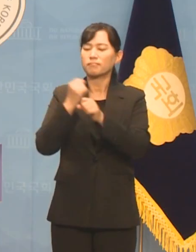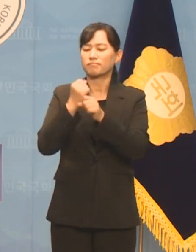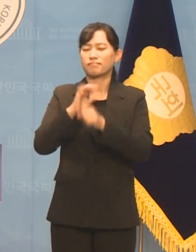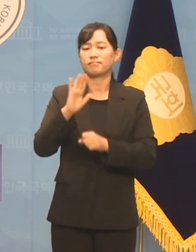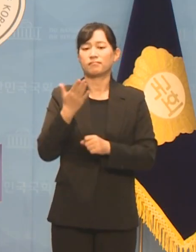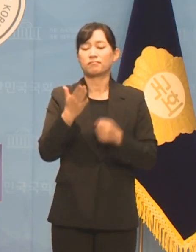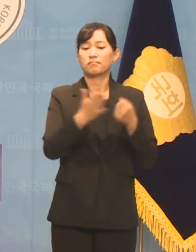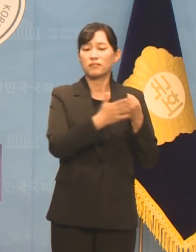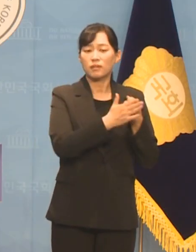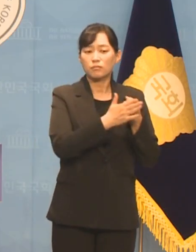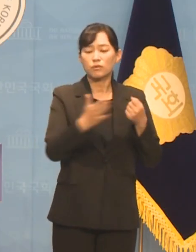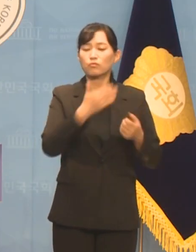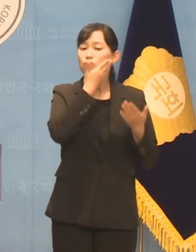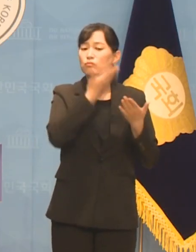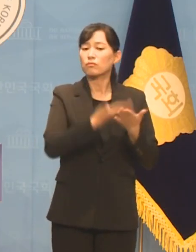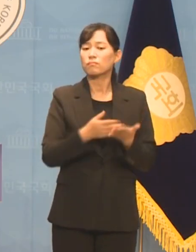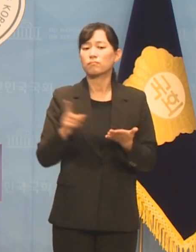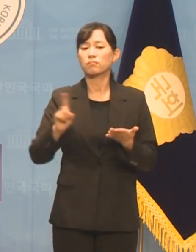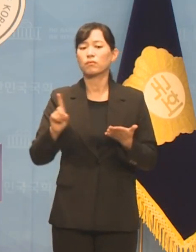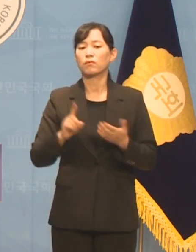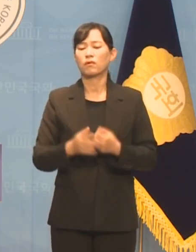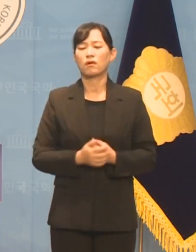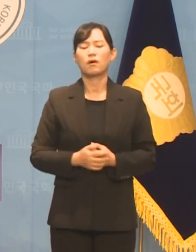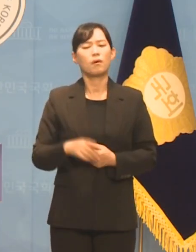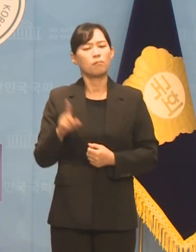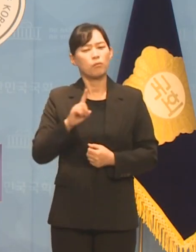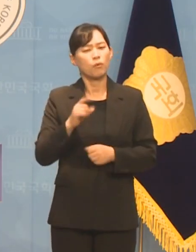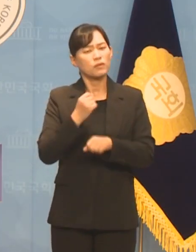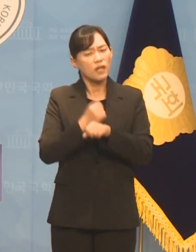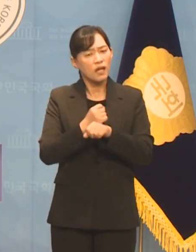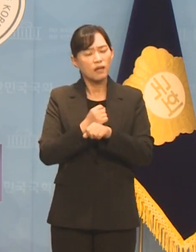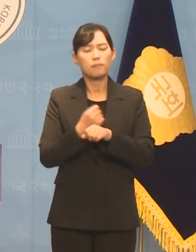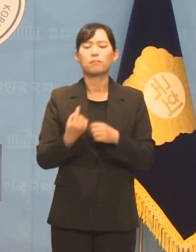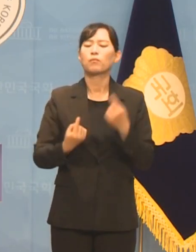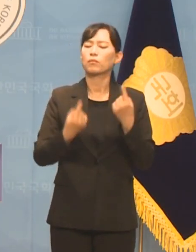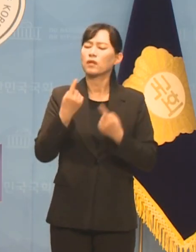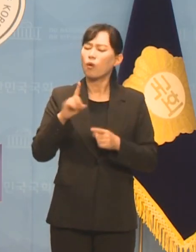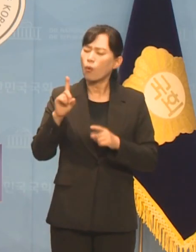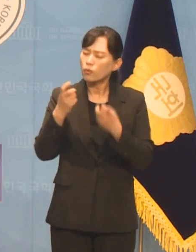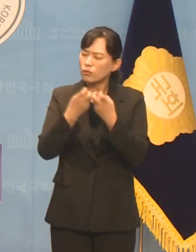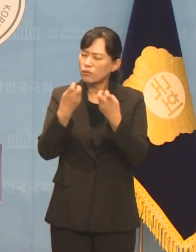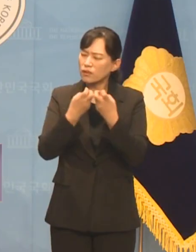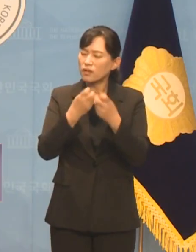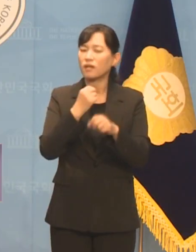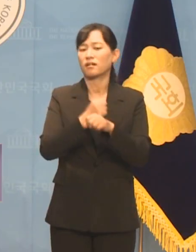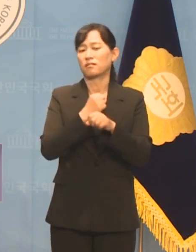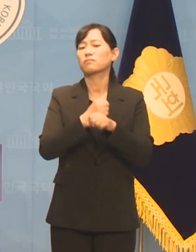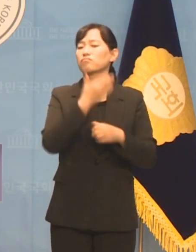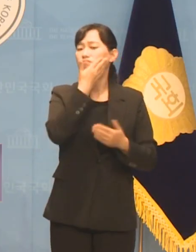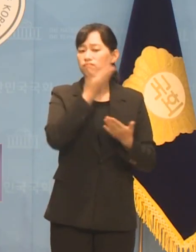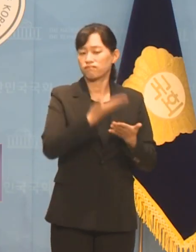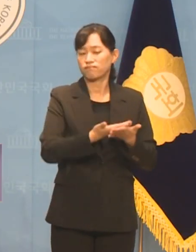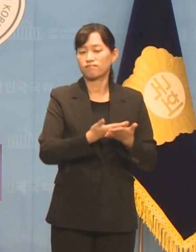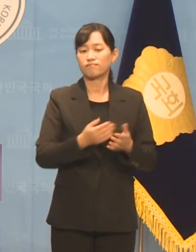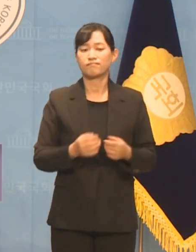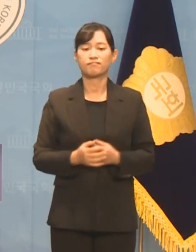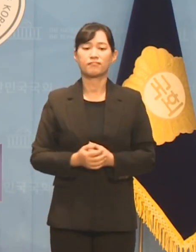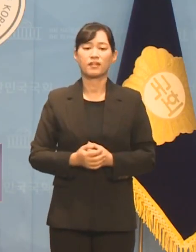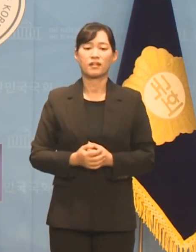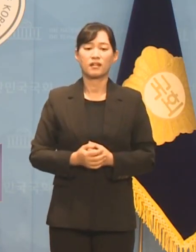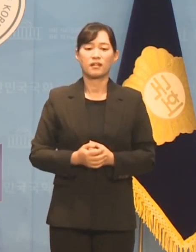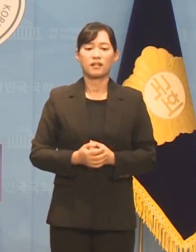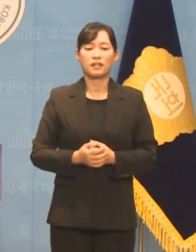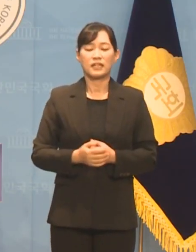그렇기 때문에 중요한 것은 무엇을 할 것인가가 아니라 어떻게 할 것인가가 되어야 합니다.